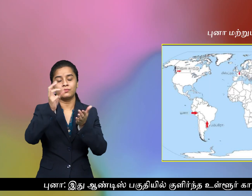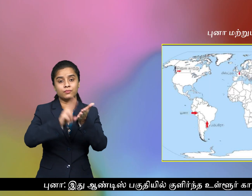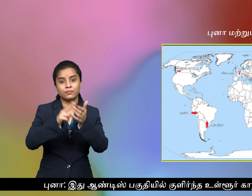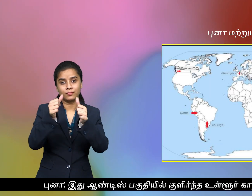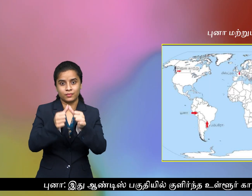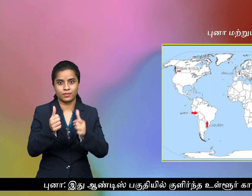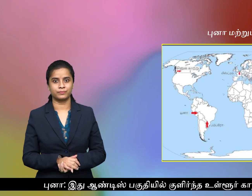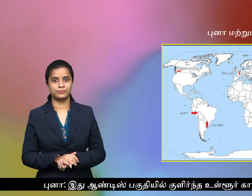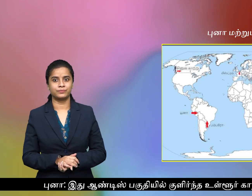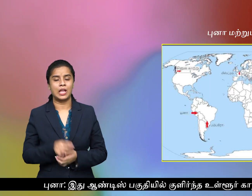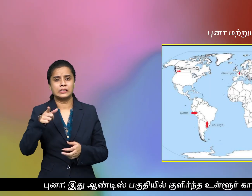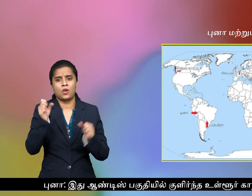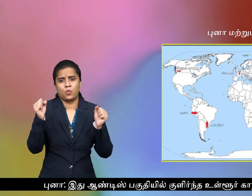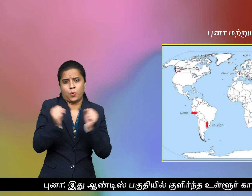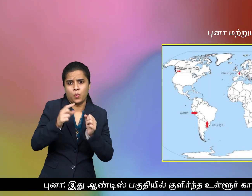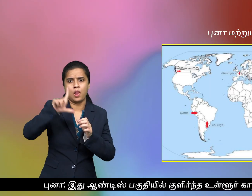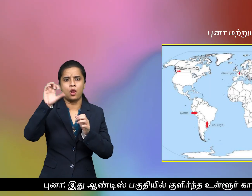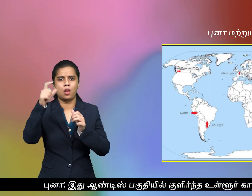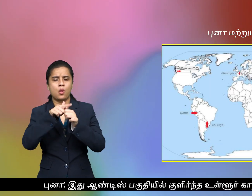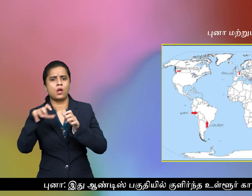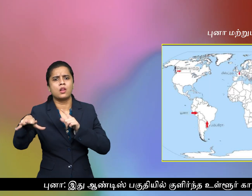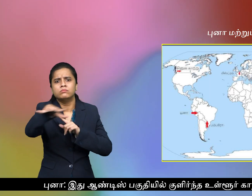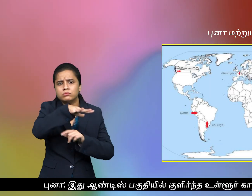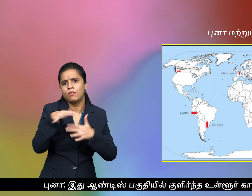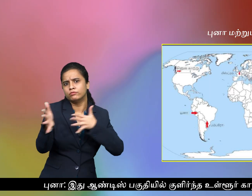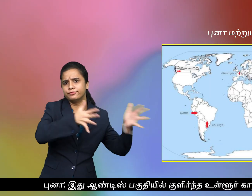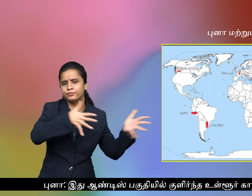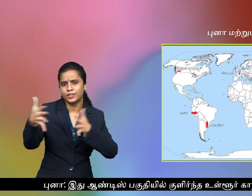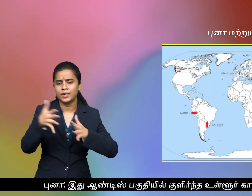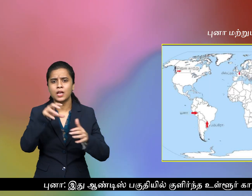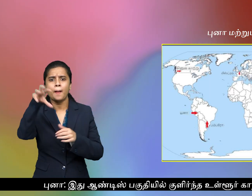புனா. இது ஆண்டில் பகுதியில் குளிர்ந்த உள்ளூர் காற்று.